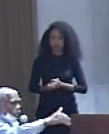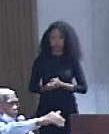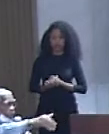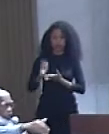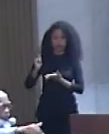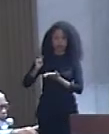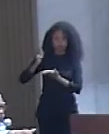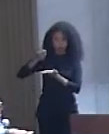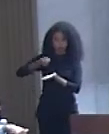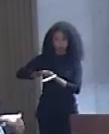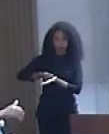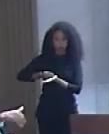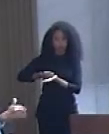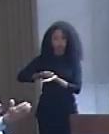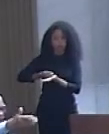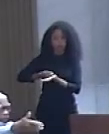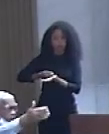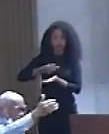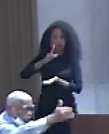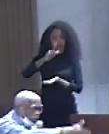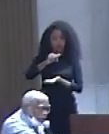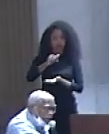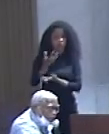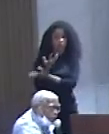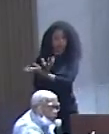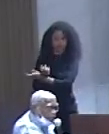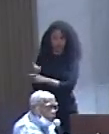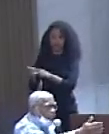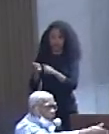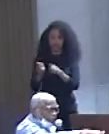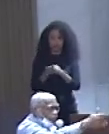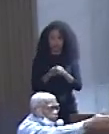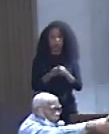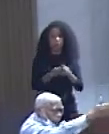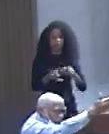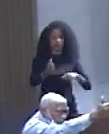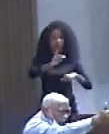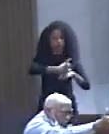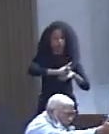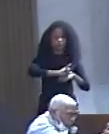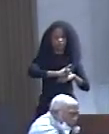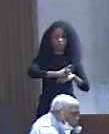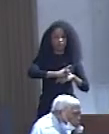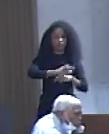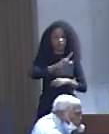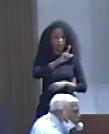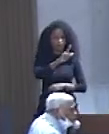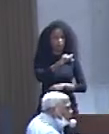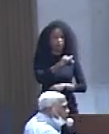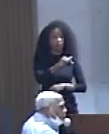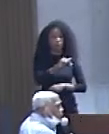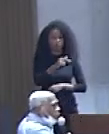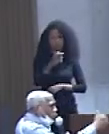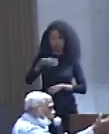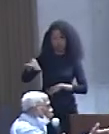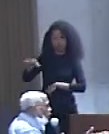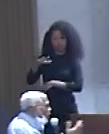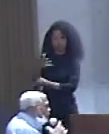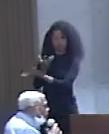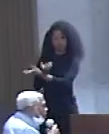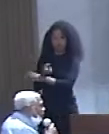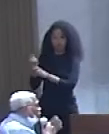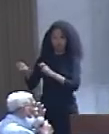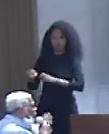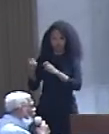dos companheiros, não só do sertão, mas como da capital, mas vou me referir aos companheiros, né, do sertão, os